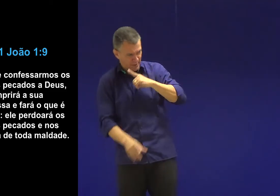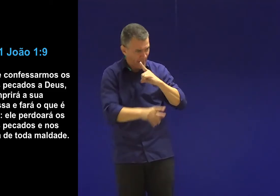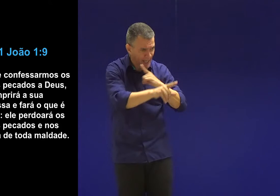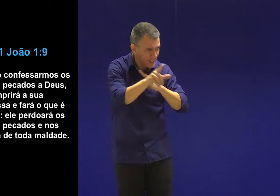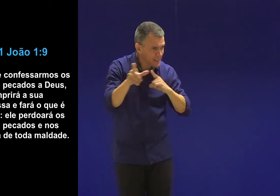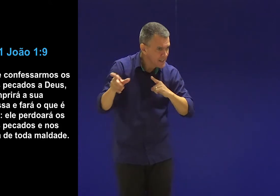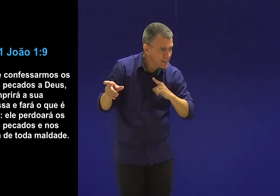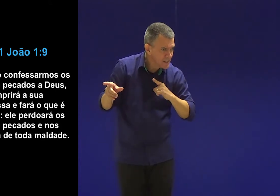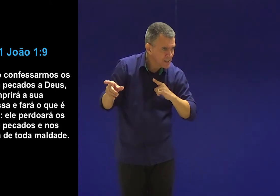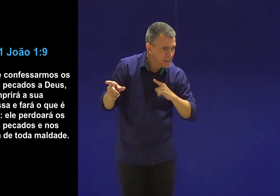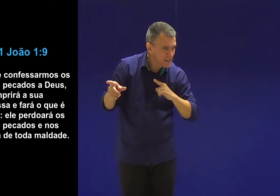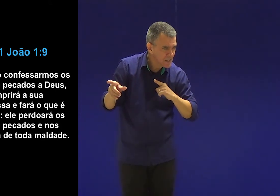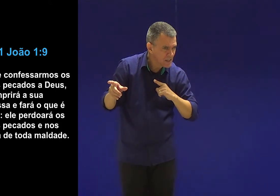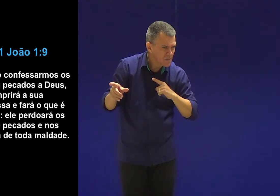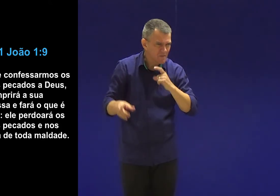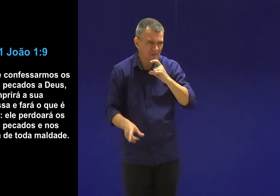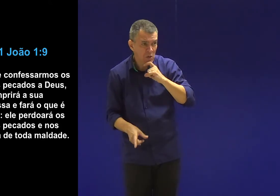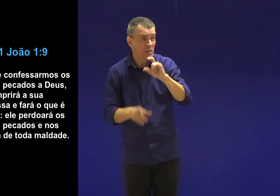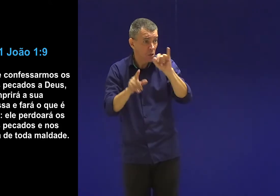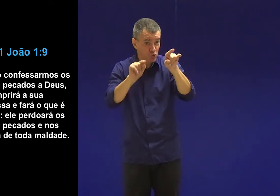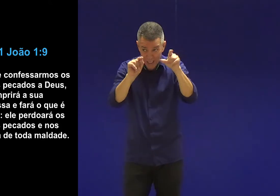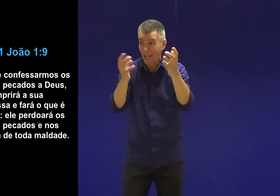errada? Você passa por isso?